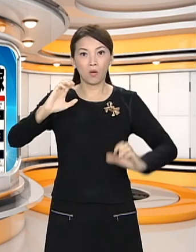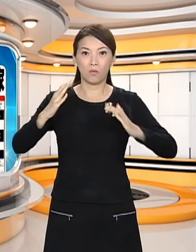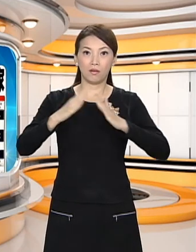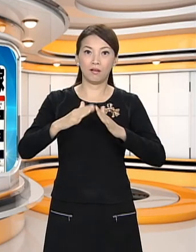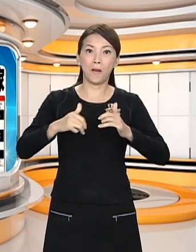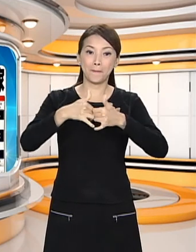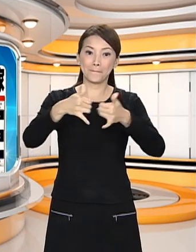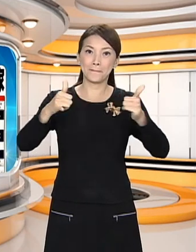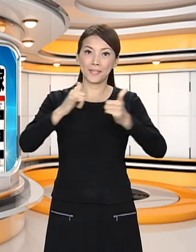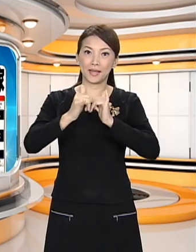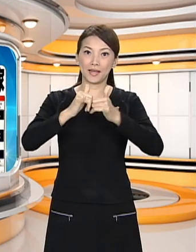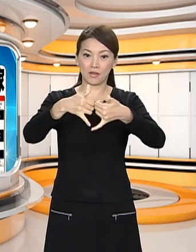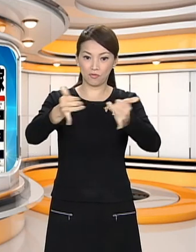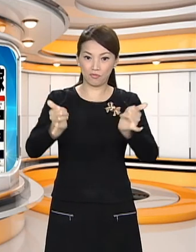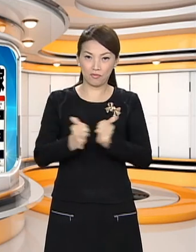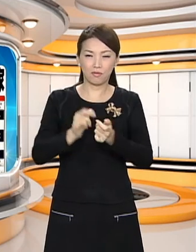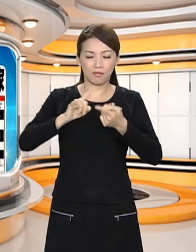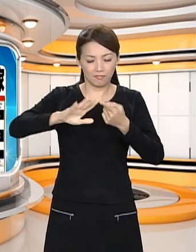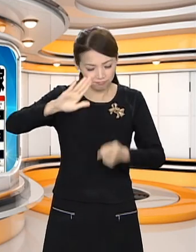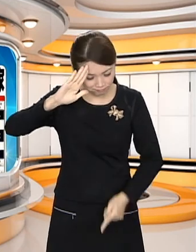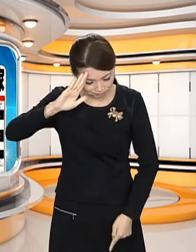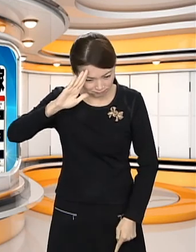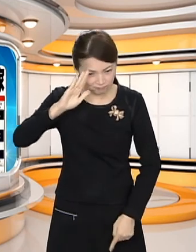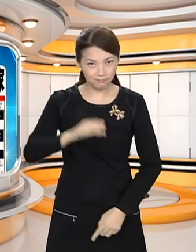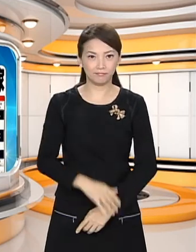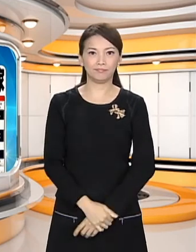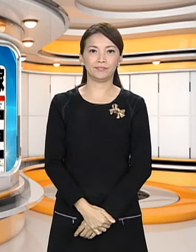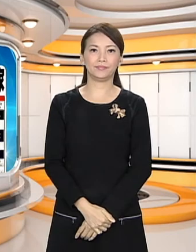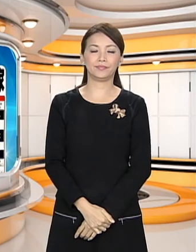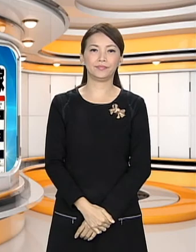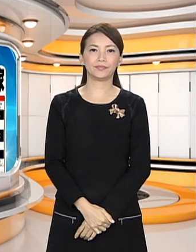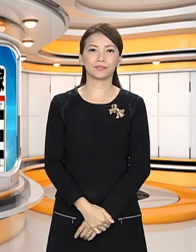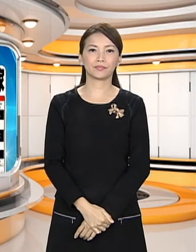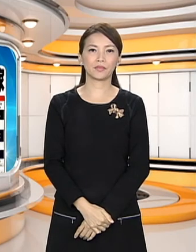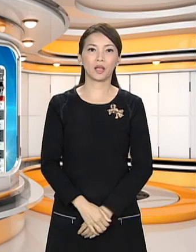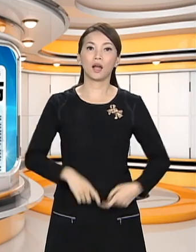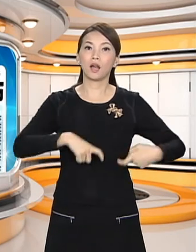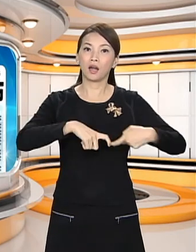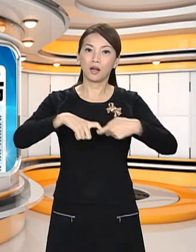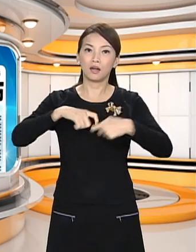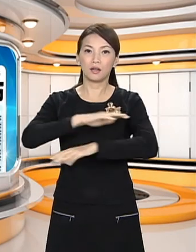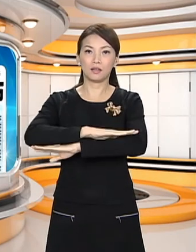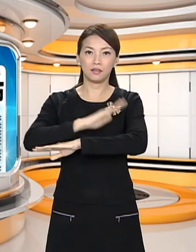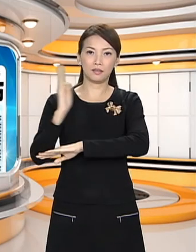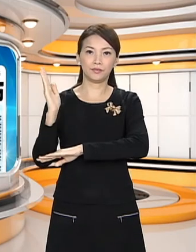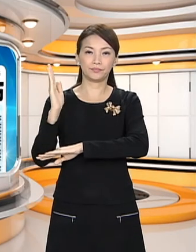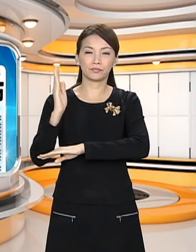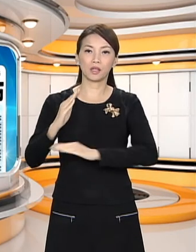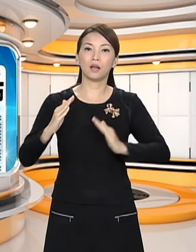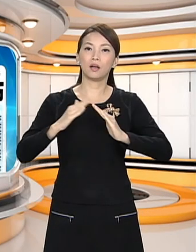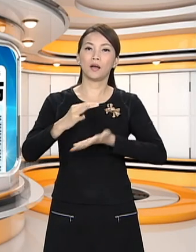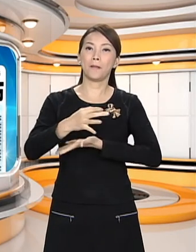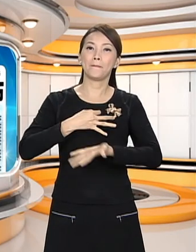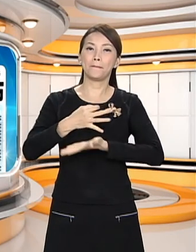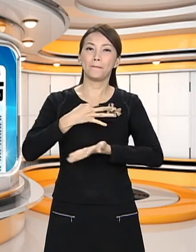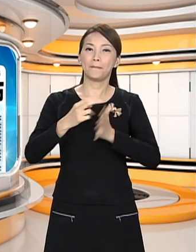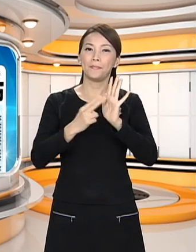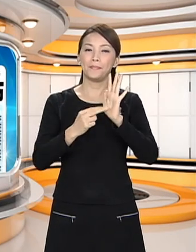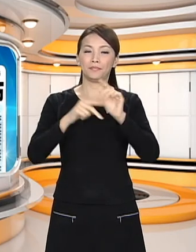再来看到的是《联合报》，房子买卖新版不动产说明书将会